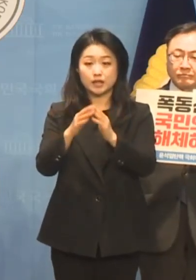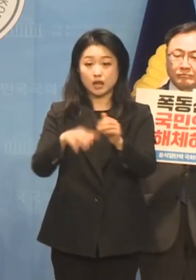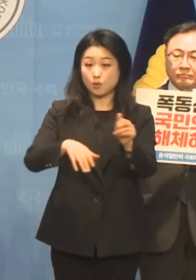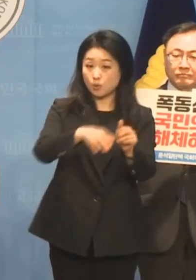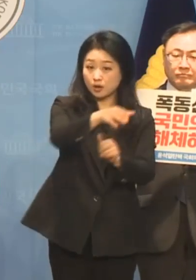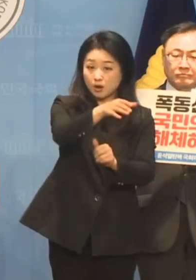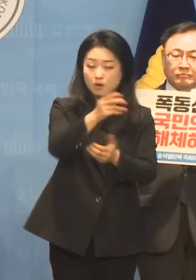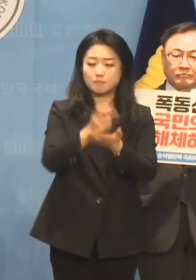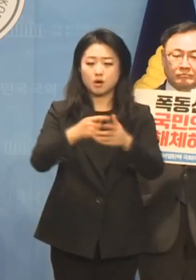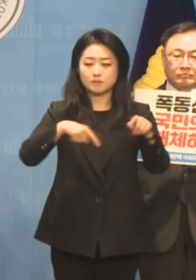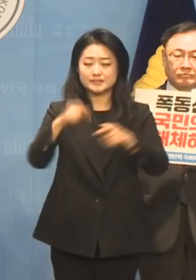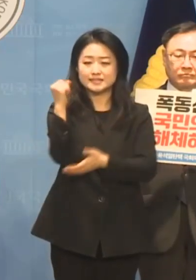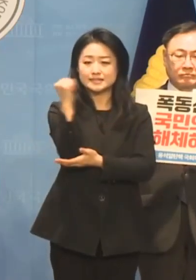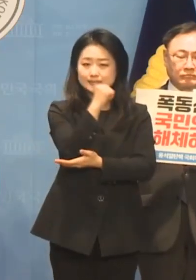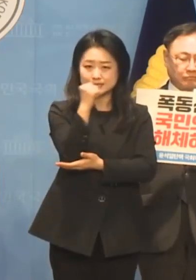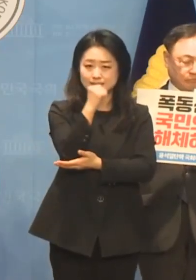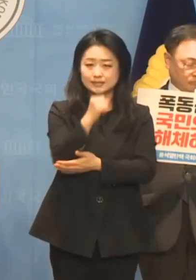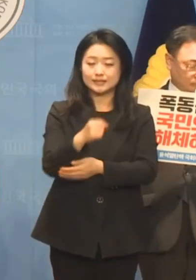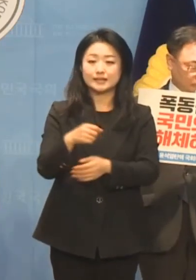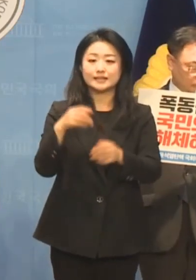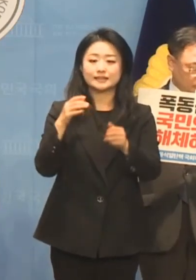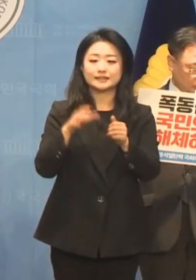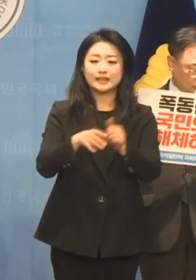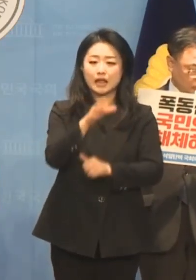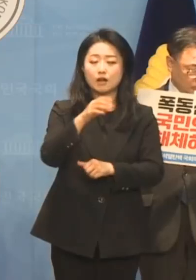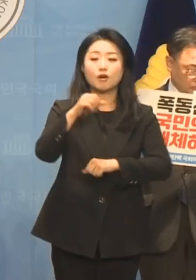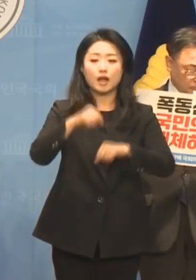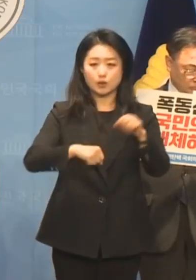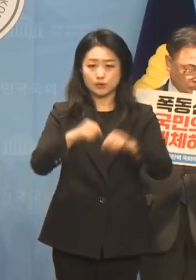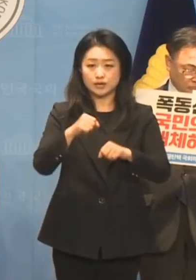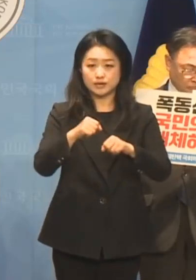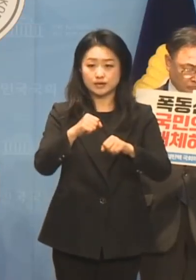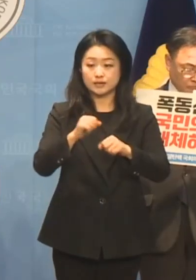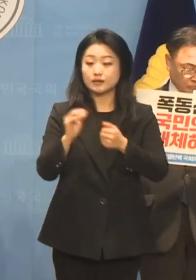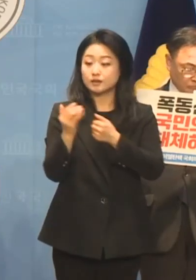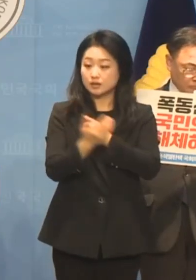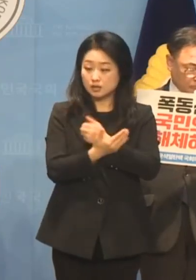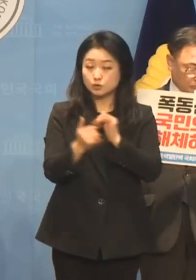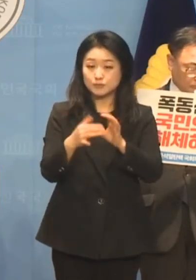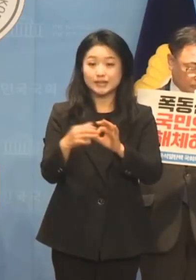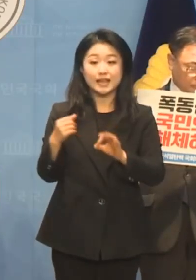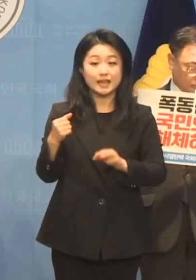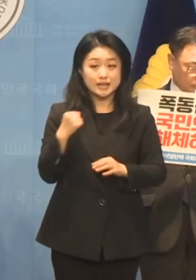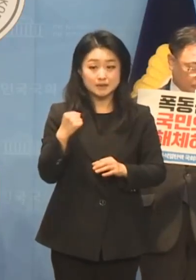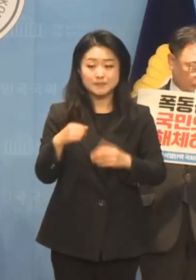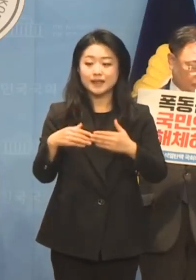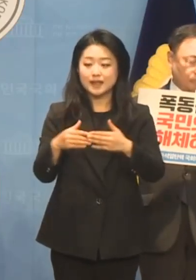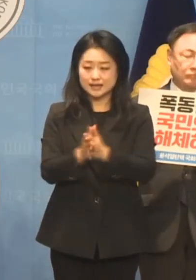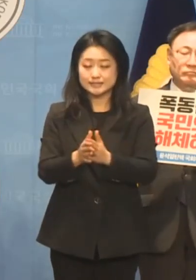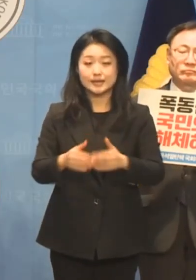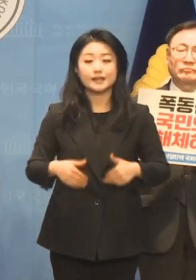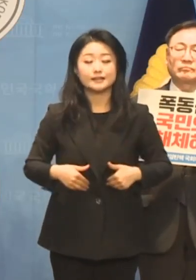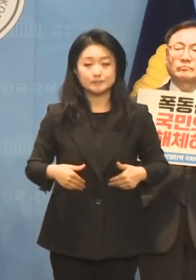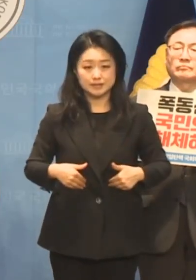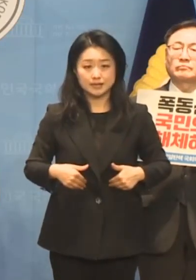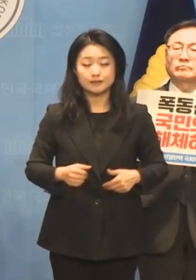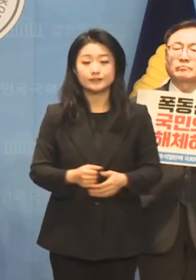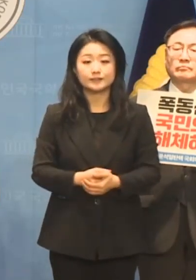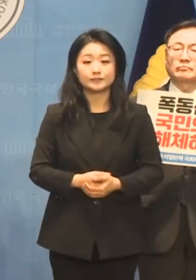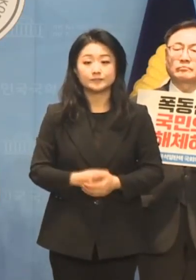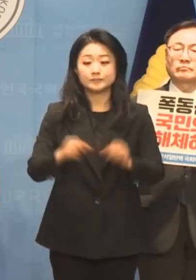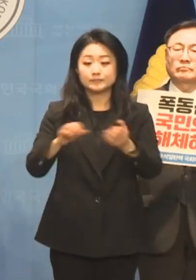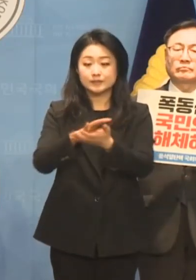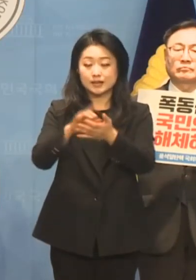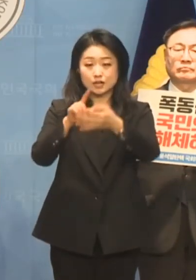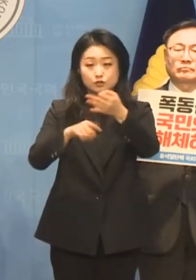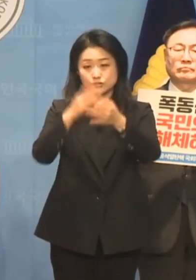공격은 법치의 근간을 흔드는 테러 행위이며 이를 비호한 국민의힘은 해체되어야 합니다. 내란